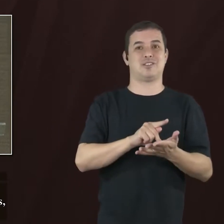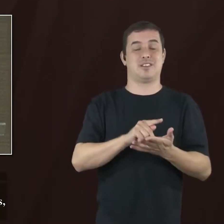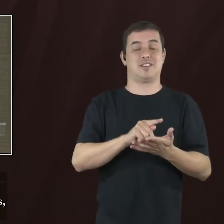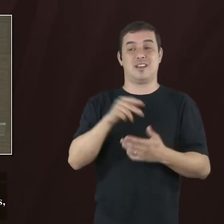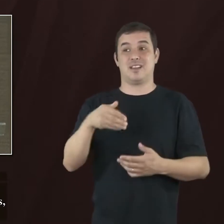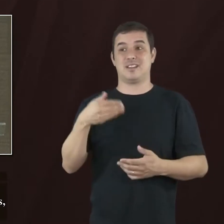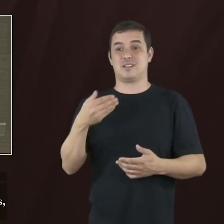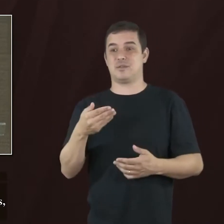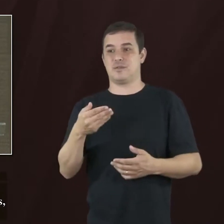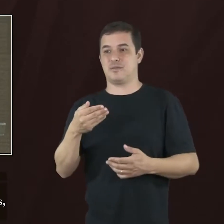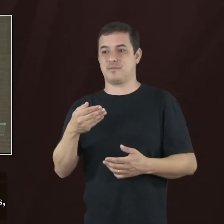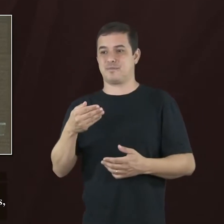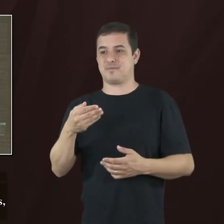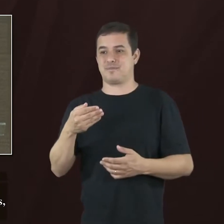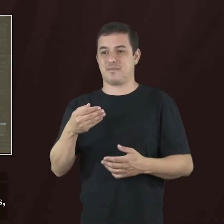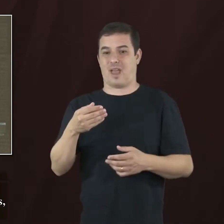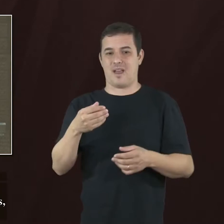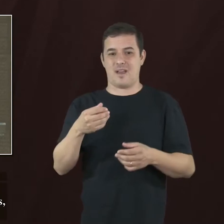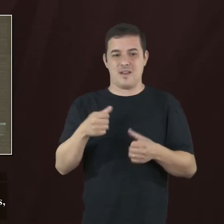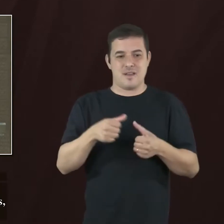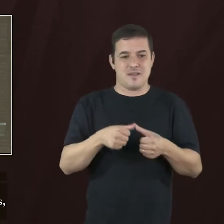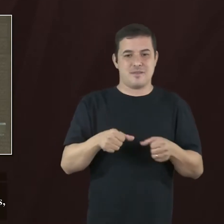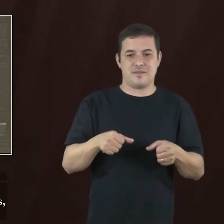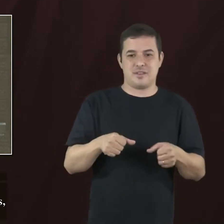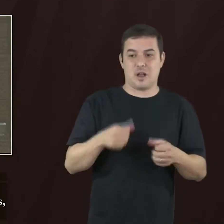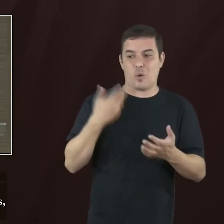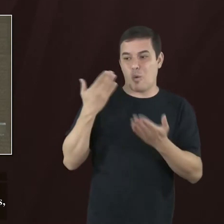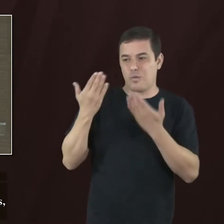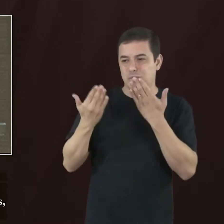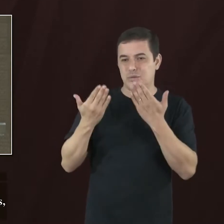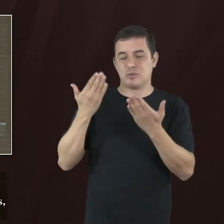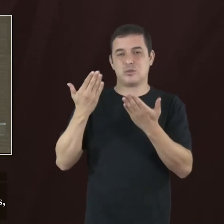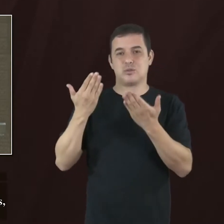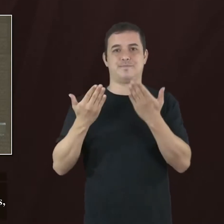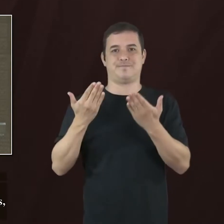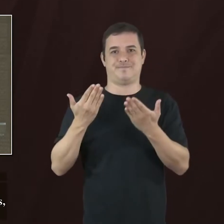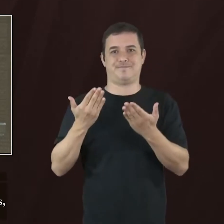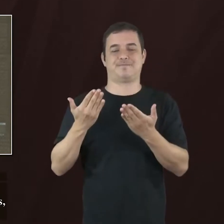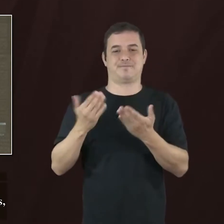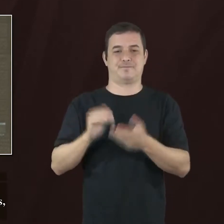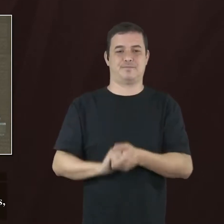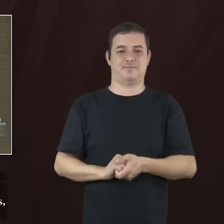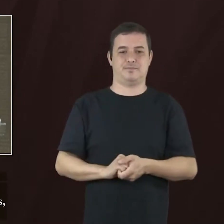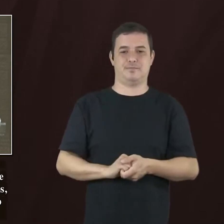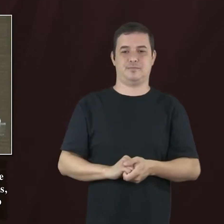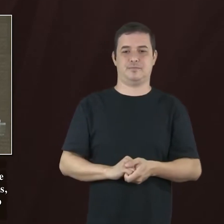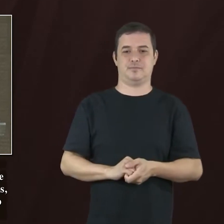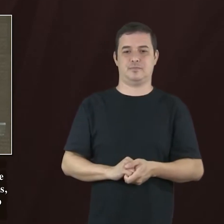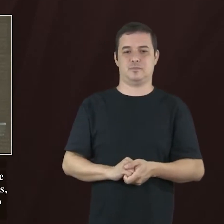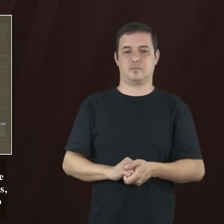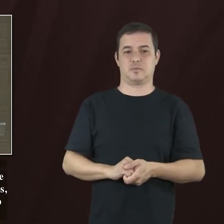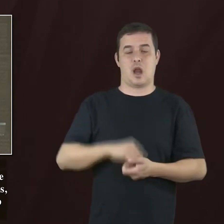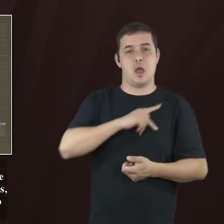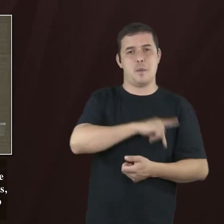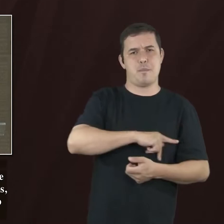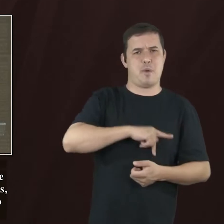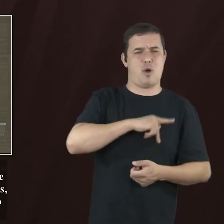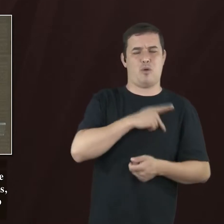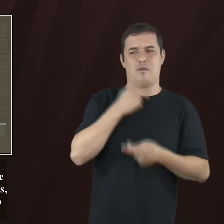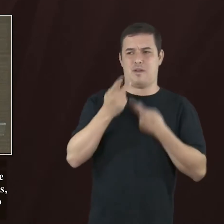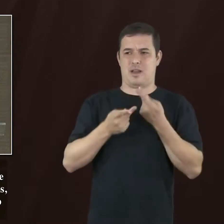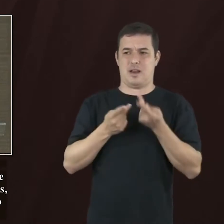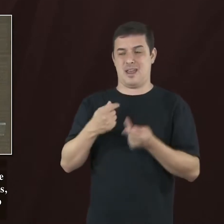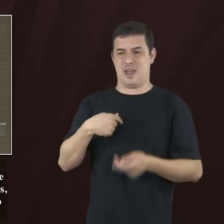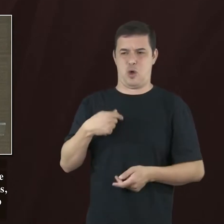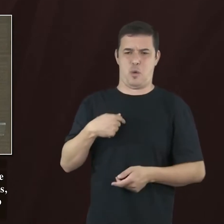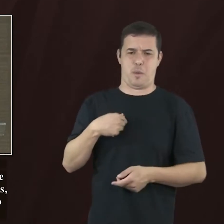modos vos temos feito conhecer isto. Cometi eu porventura algum pecado, pelo